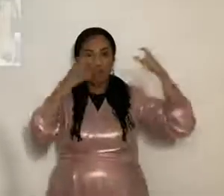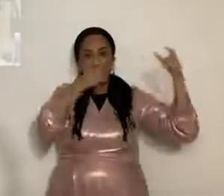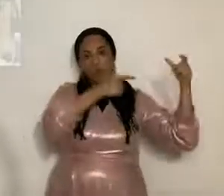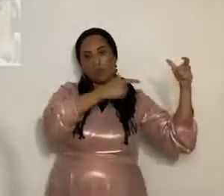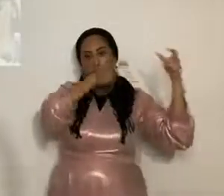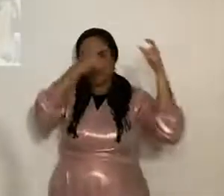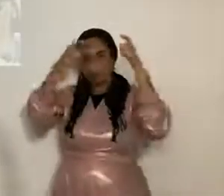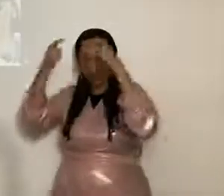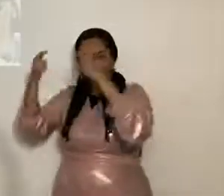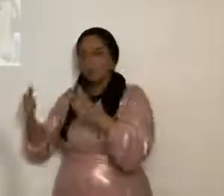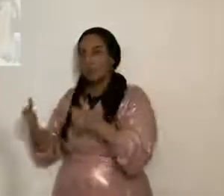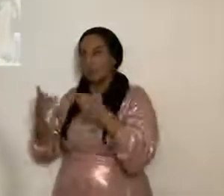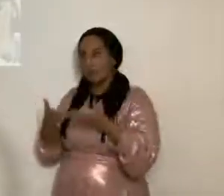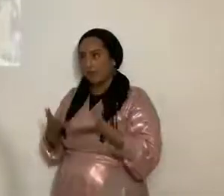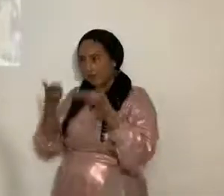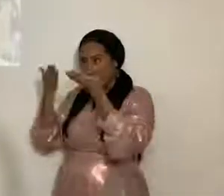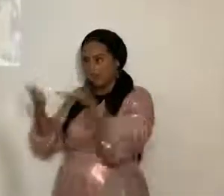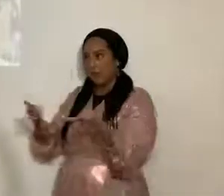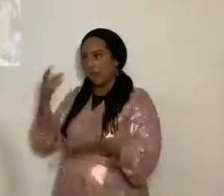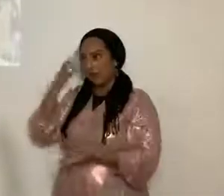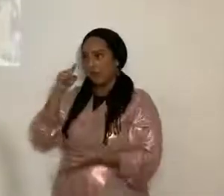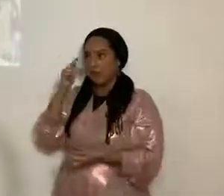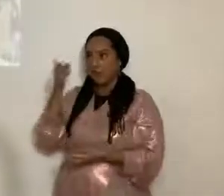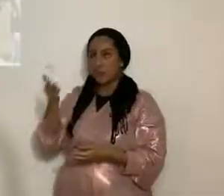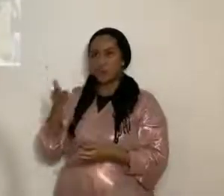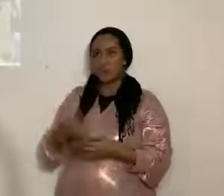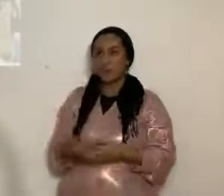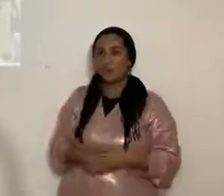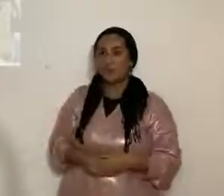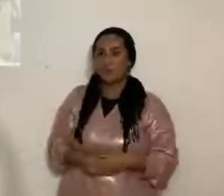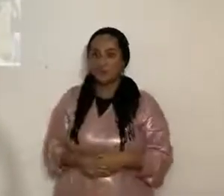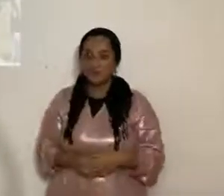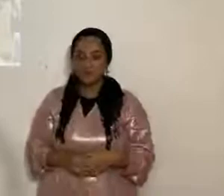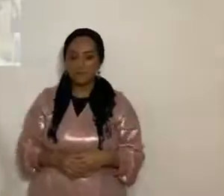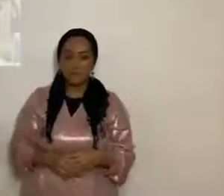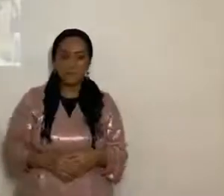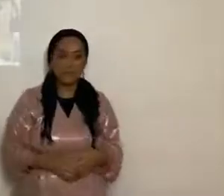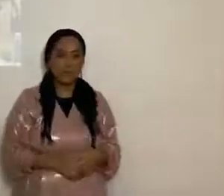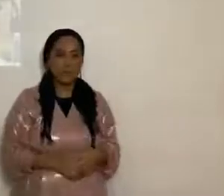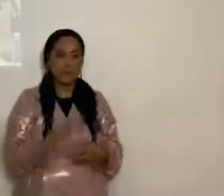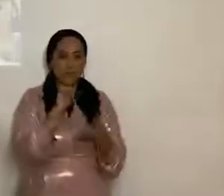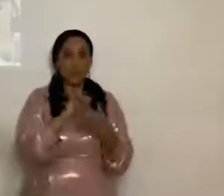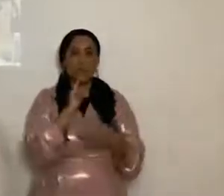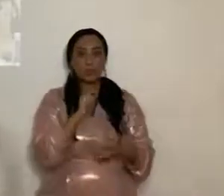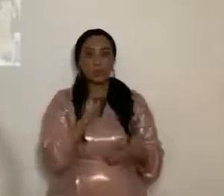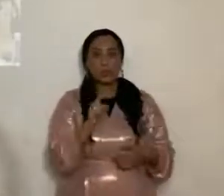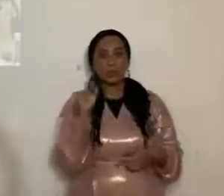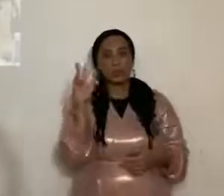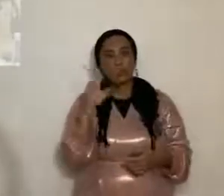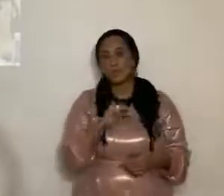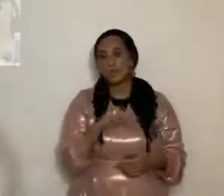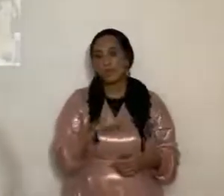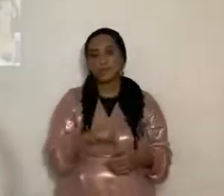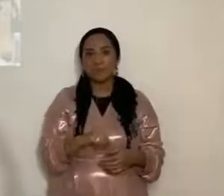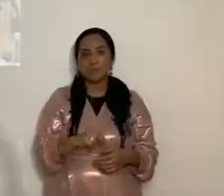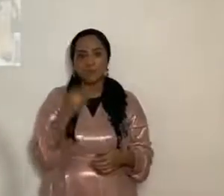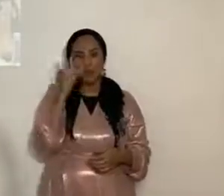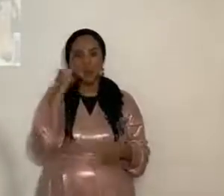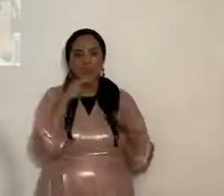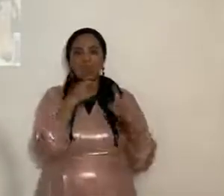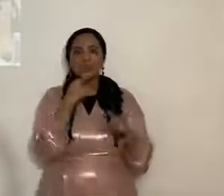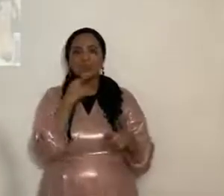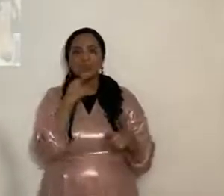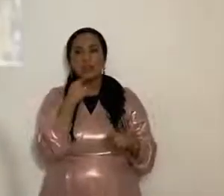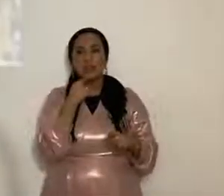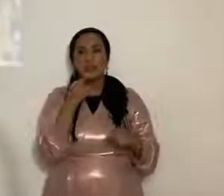y la argolla que traía en su brazo, y las he traído acá a mi señor. ¿Esto es verdad? No. ¿Por qué lo dijo?